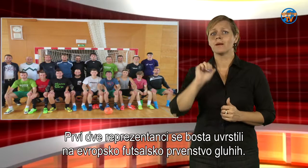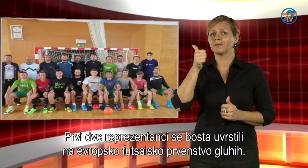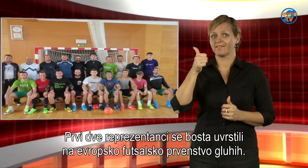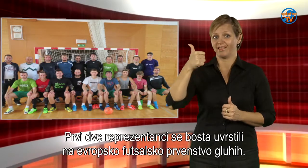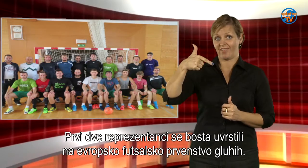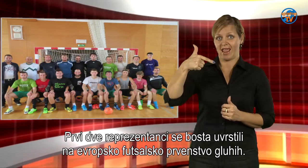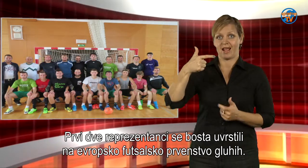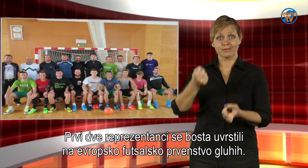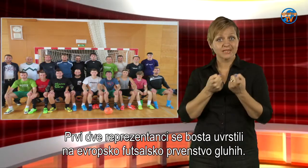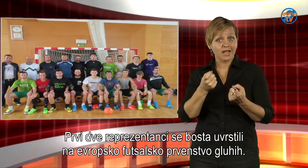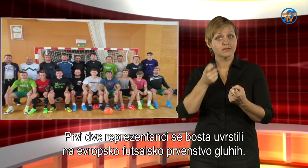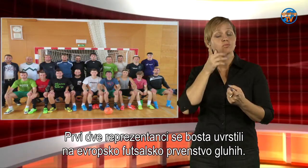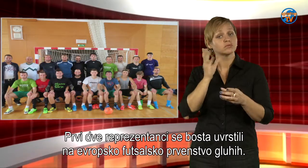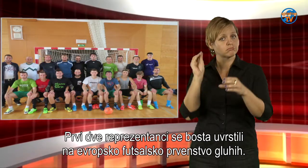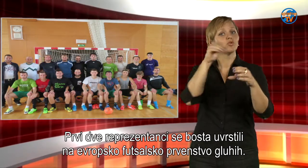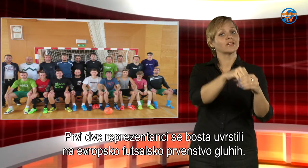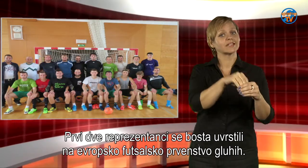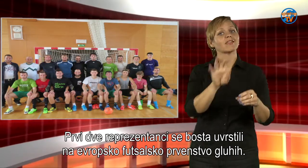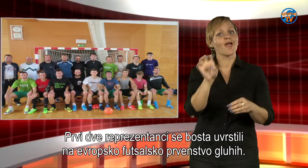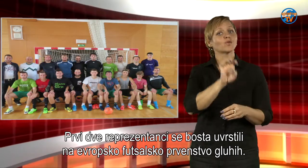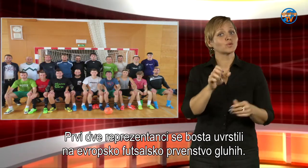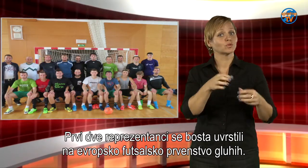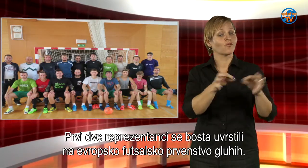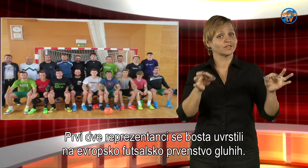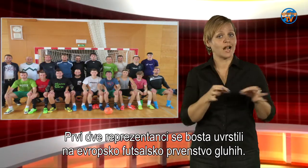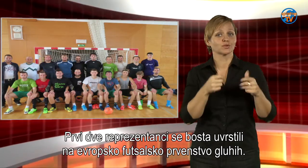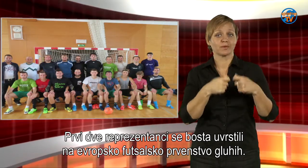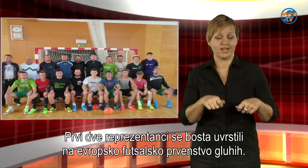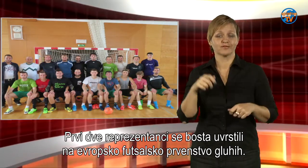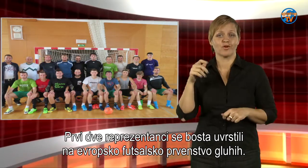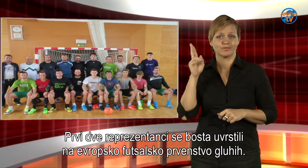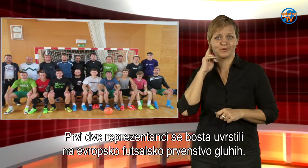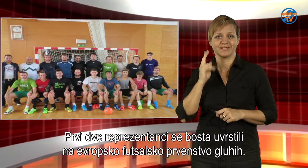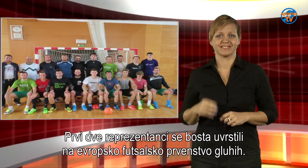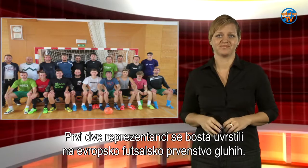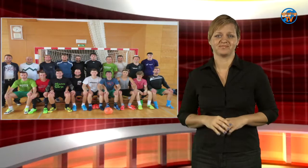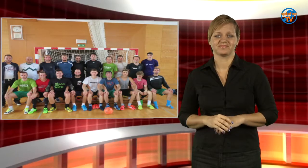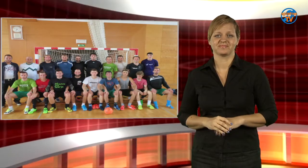Prvi dve reprezentanci se bosta uvrstili na Evropsko futsalsko prvenstvo gluhih.